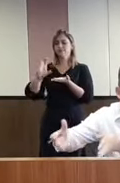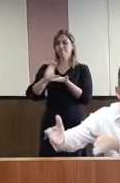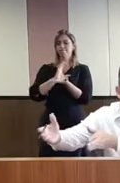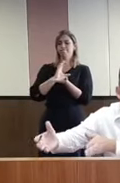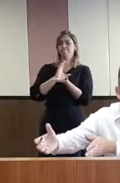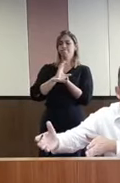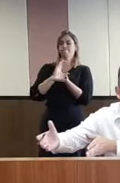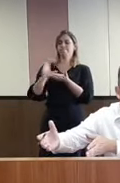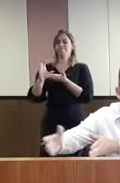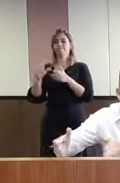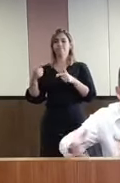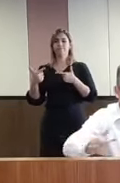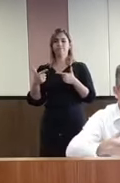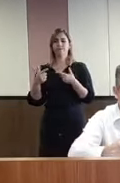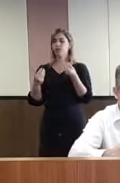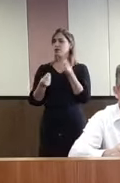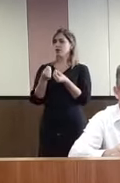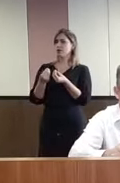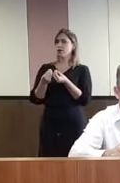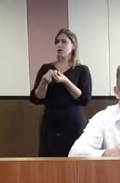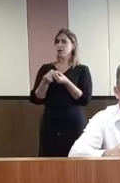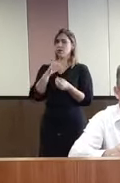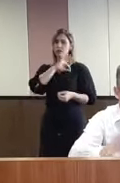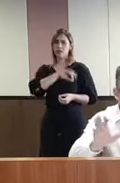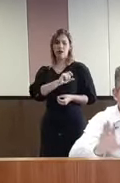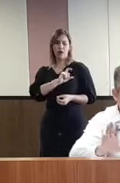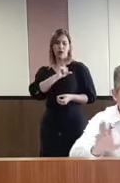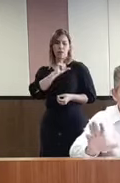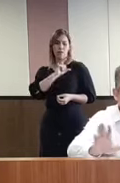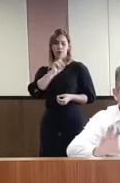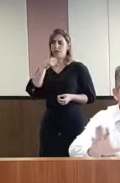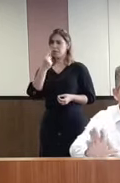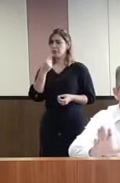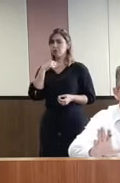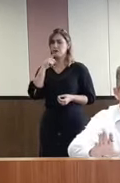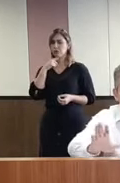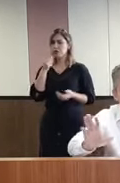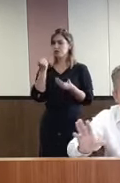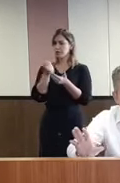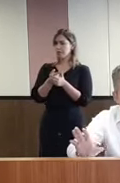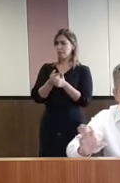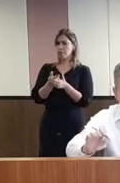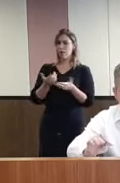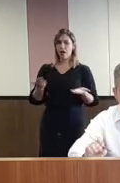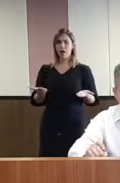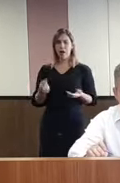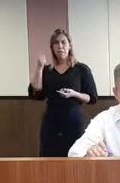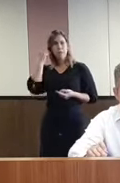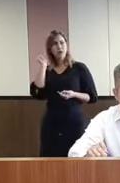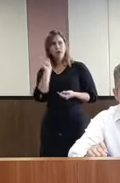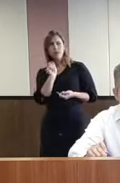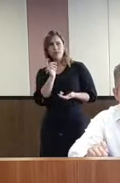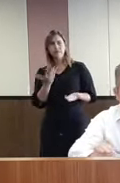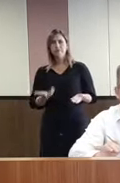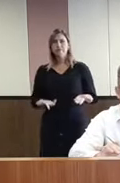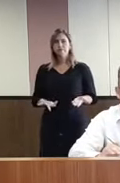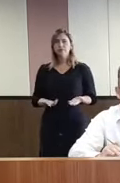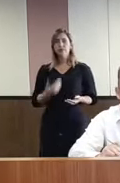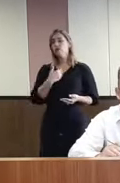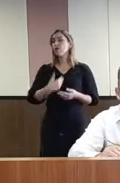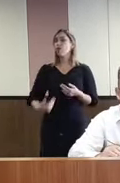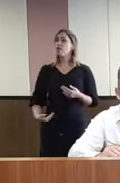eu dar um aumento e depois não pagar? Não é nada razoável nem pensar isso. Né? O